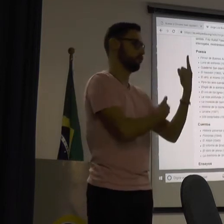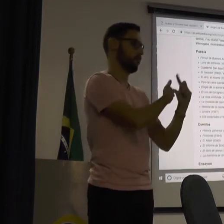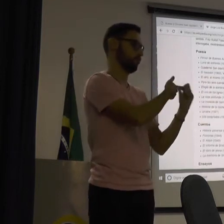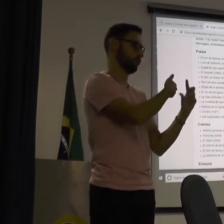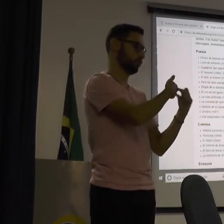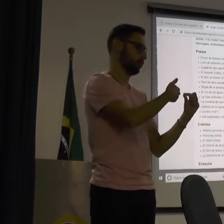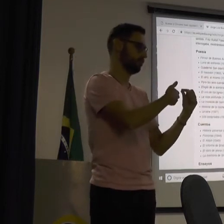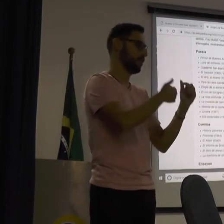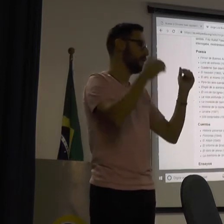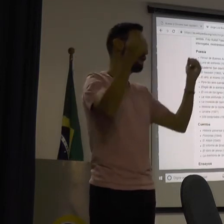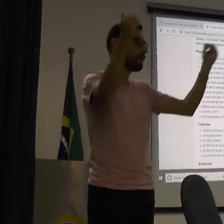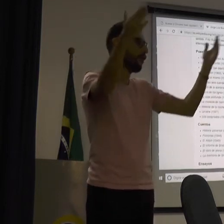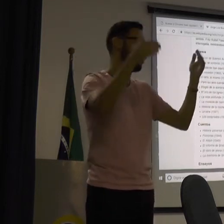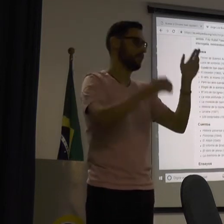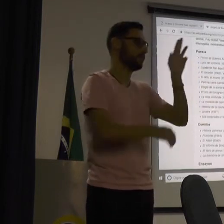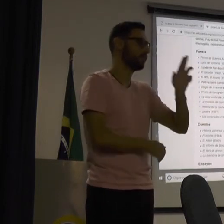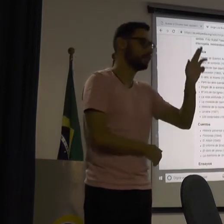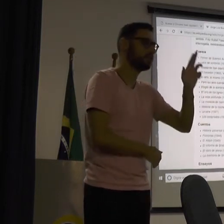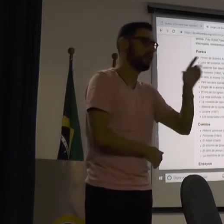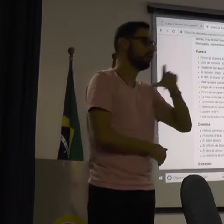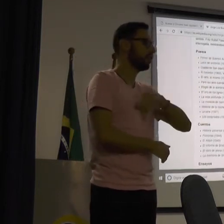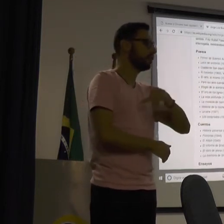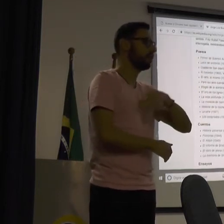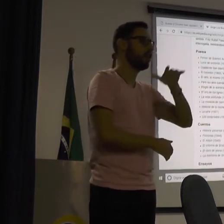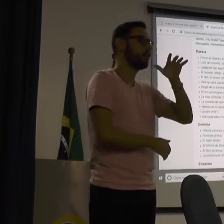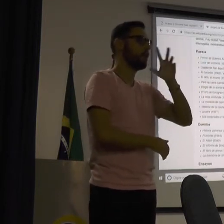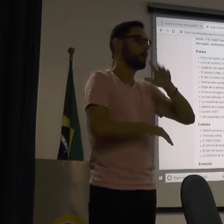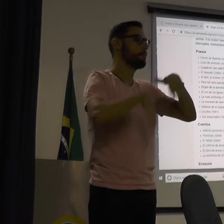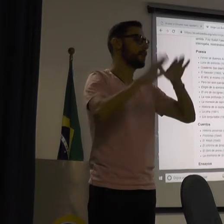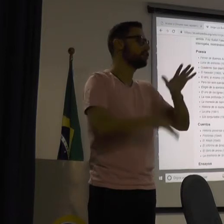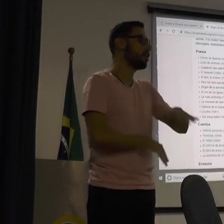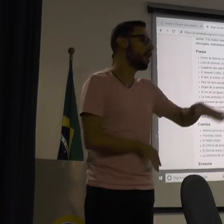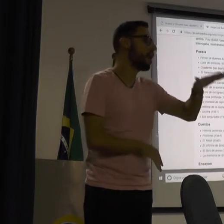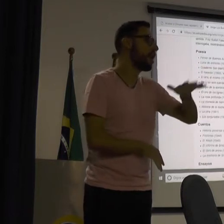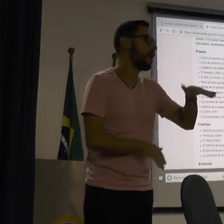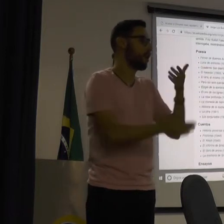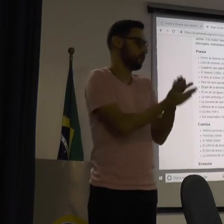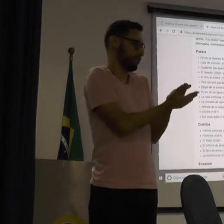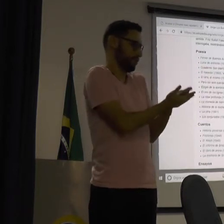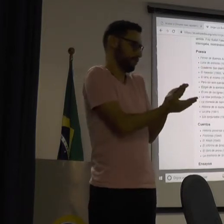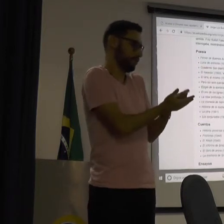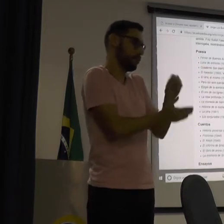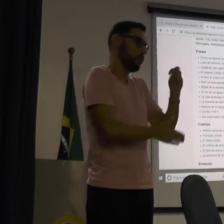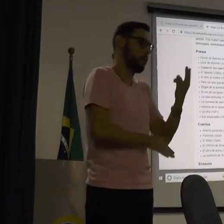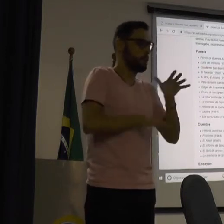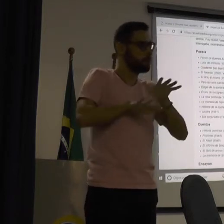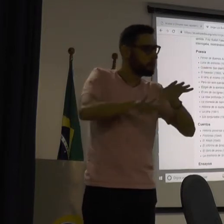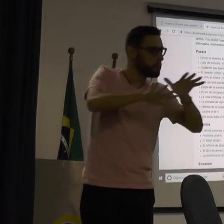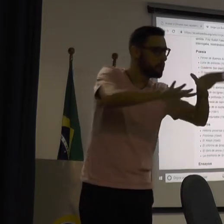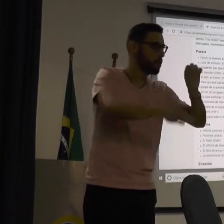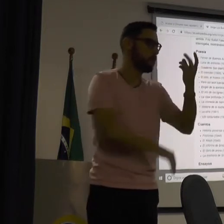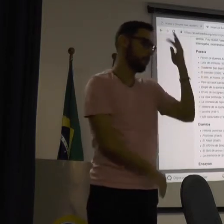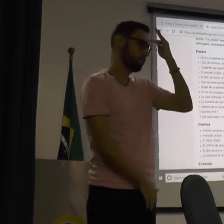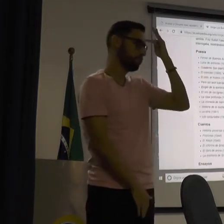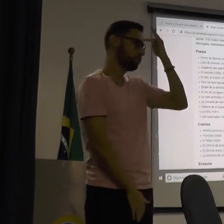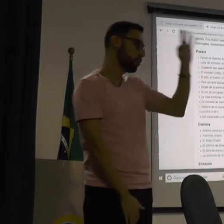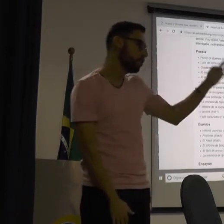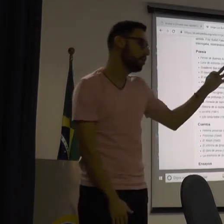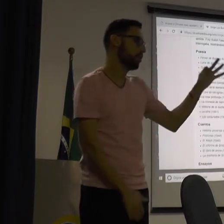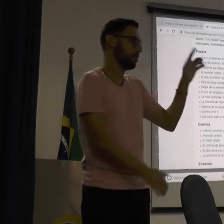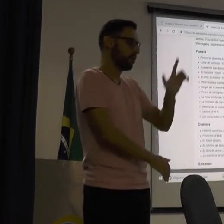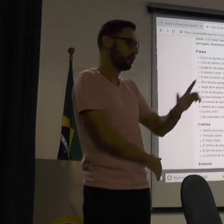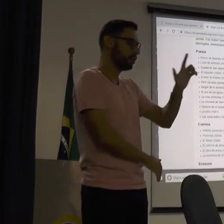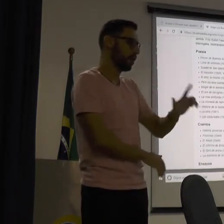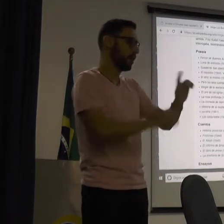universidades, né? Em geral o pessoal se especializa ou no movimento, ou então numa parte de teoria literária, né?